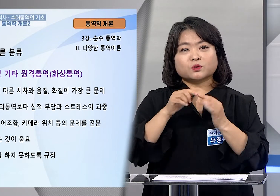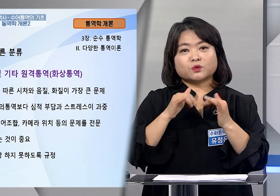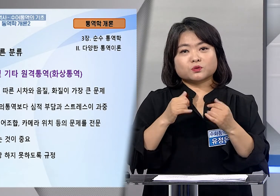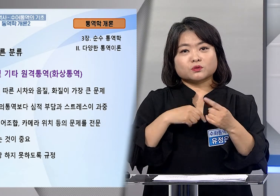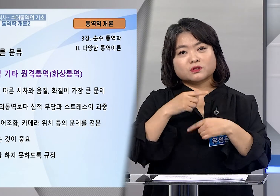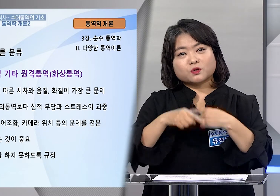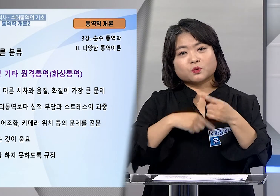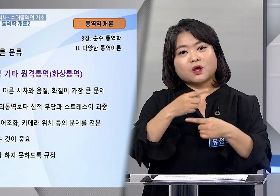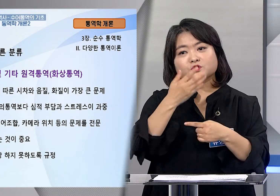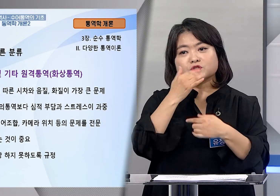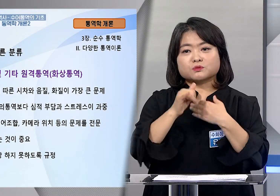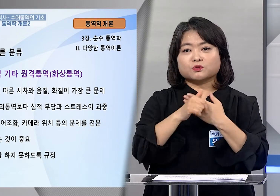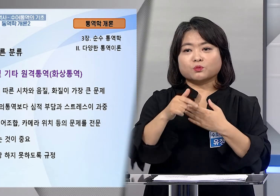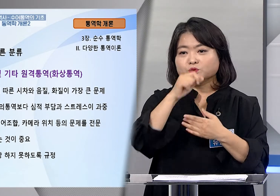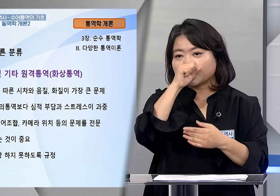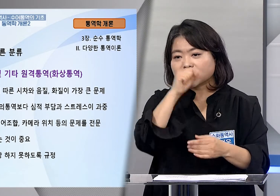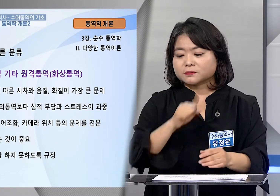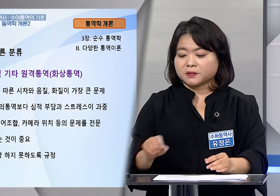통역도 그렇게 교대할 수 있으면 너무 좋겠습니다.